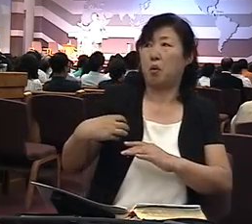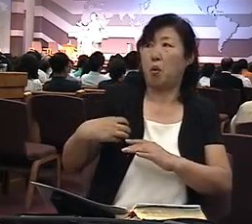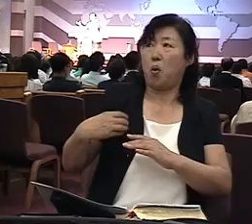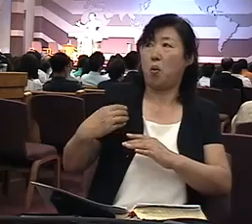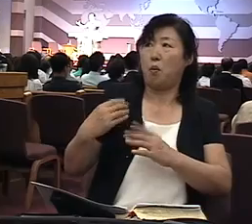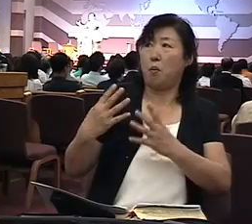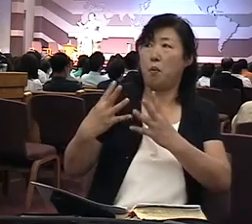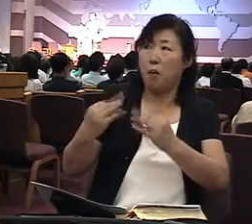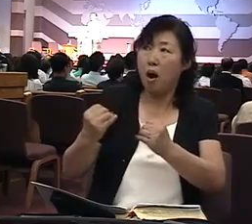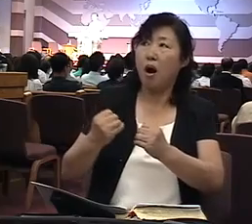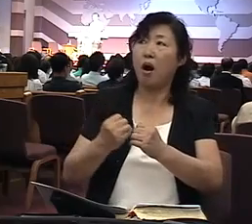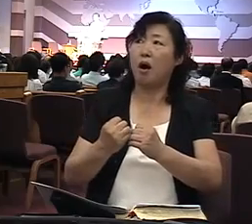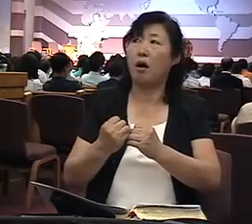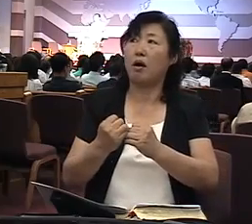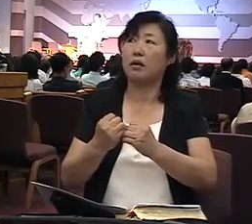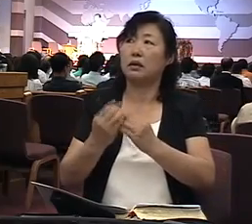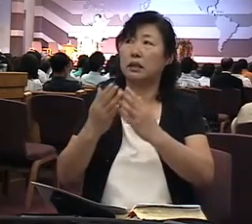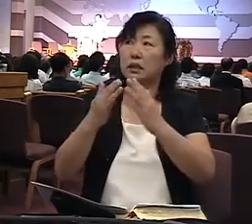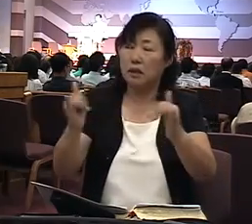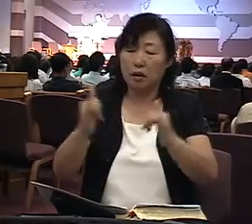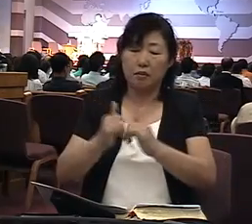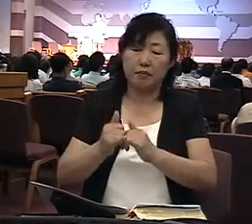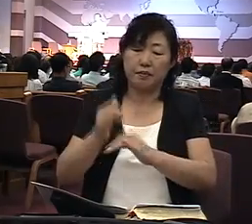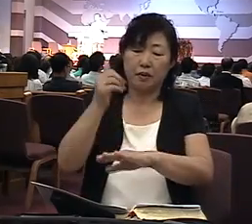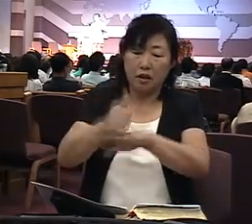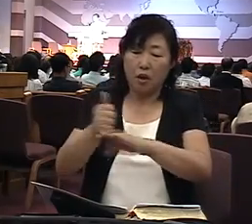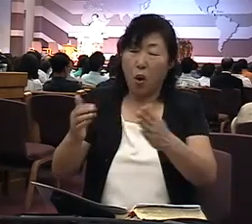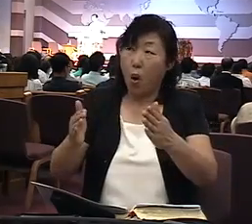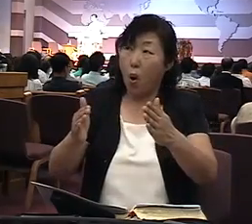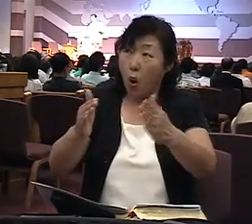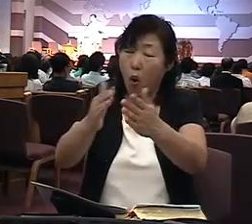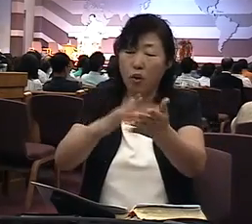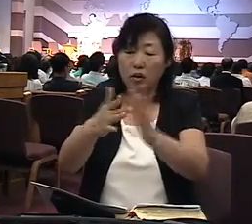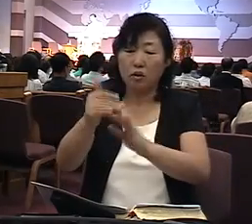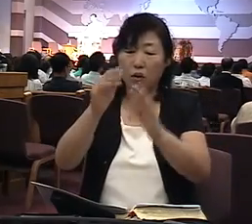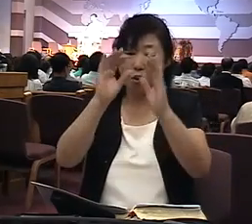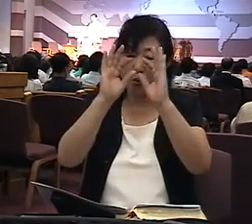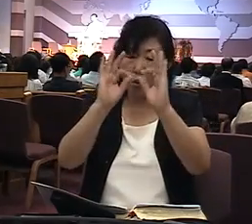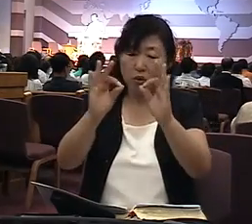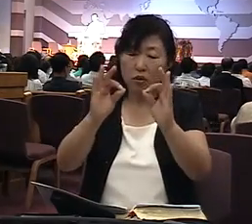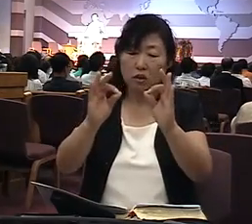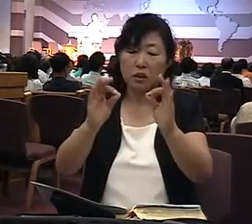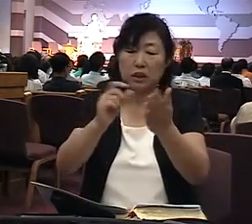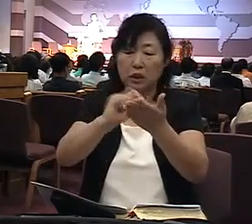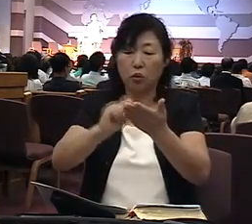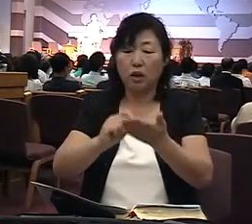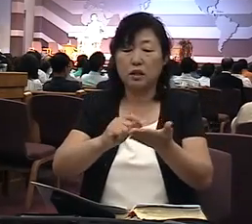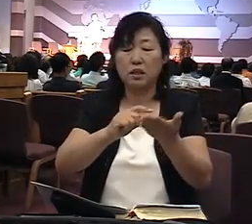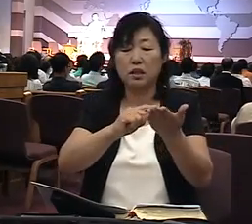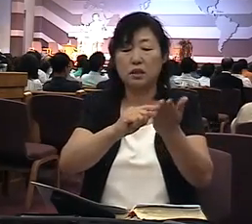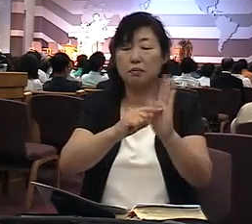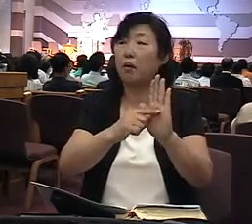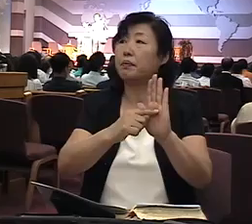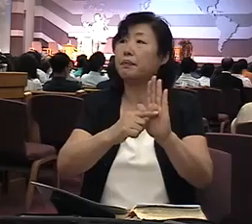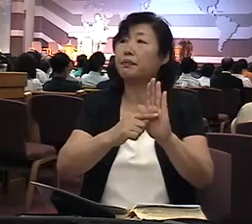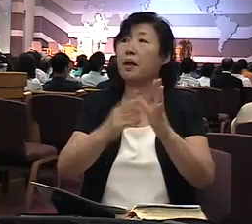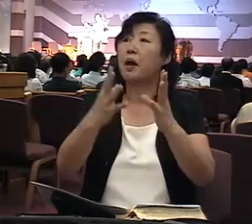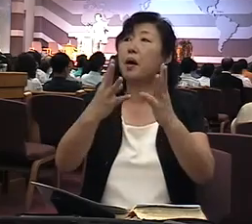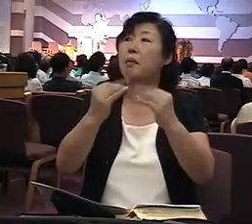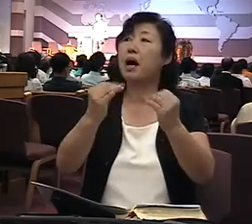예수님을 막 따르기 시작했을 때 예수님이 보이셨던 모습을 기록한 장면입니다. 근데 여기 보니까 많은 사람들이 따르고